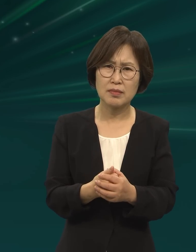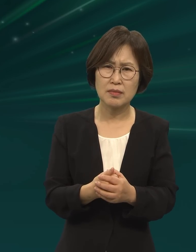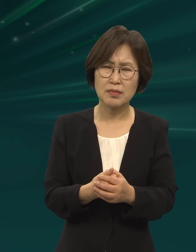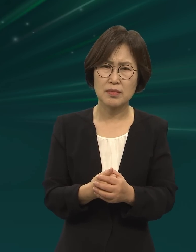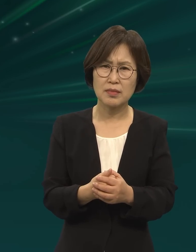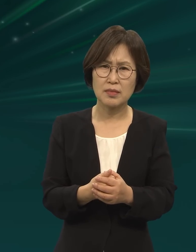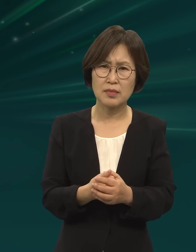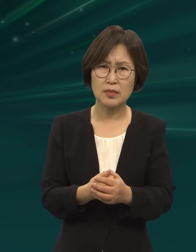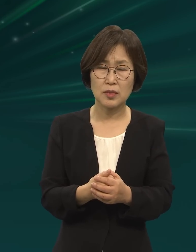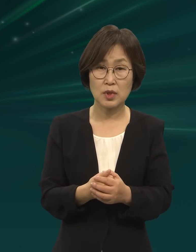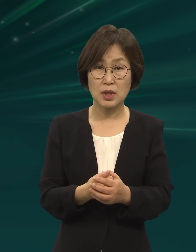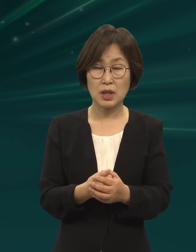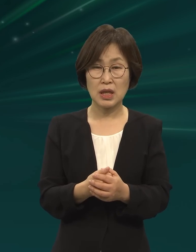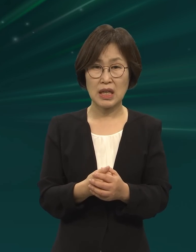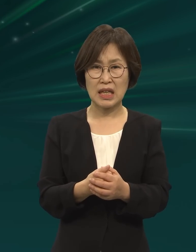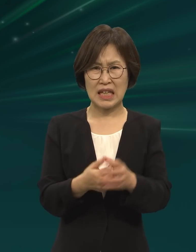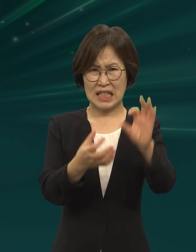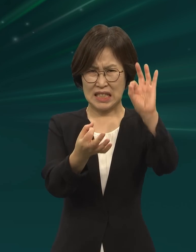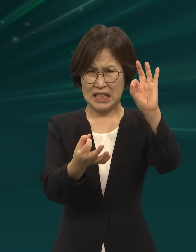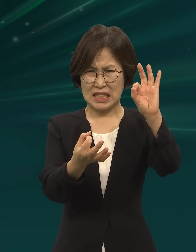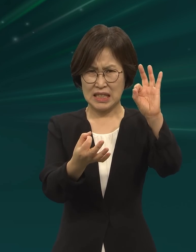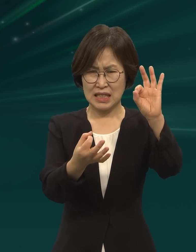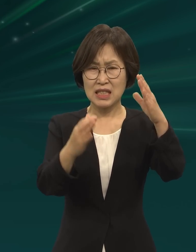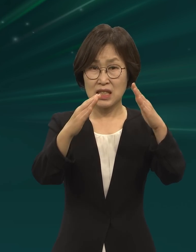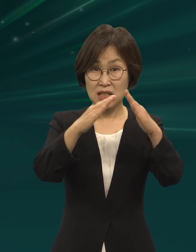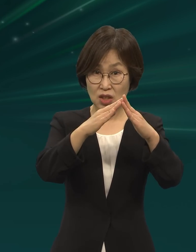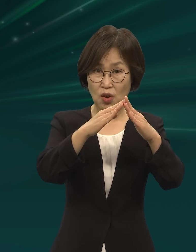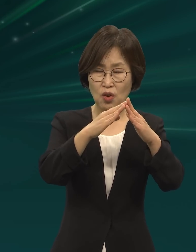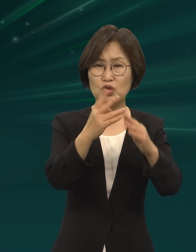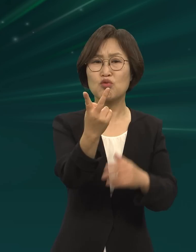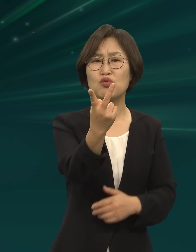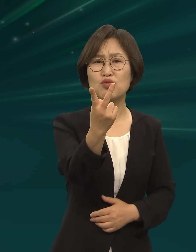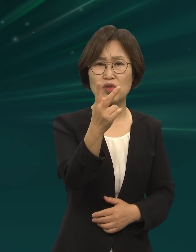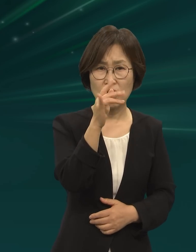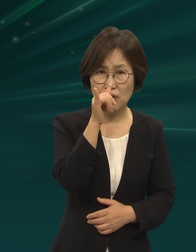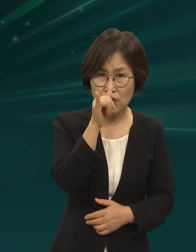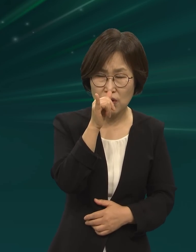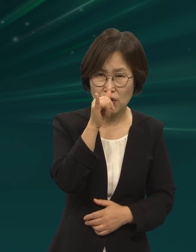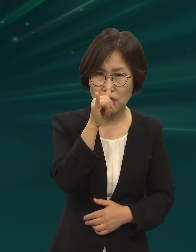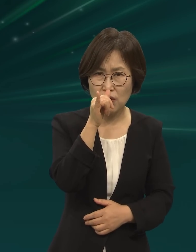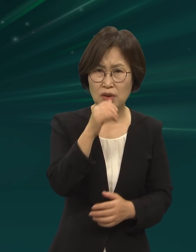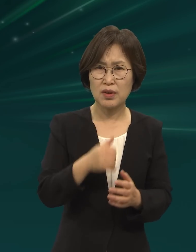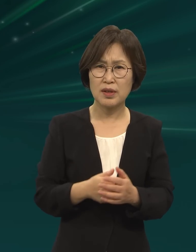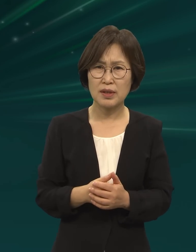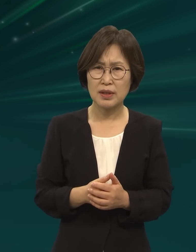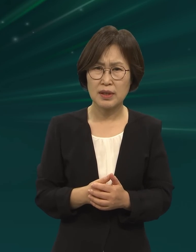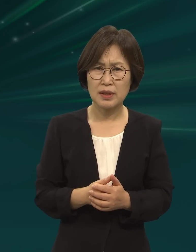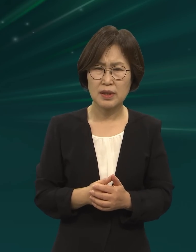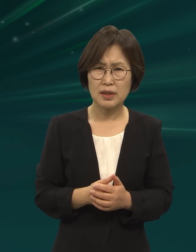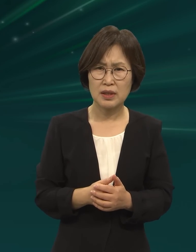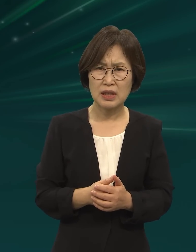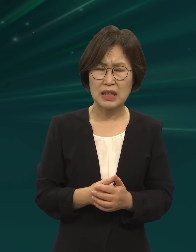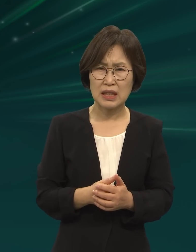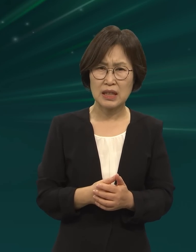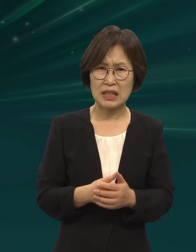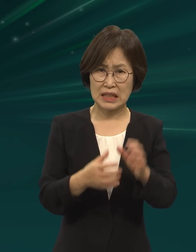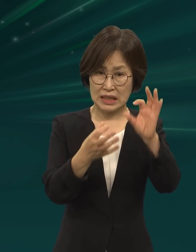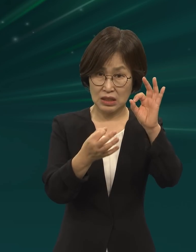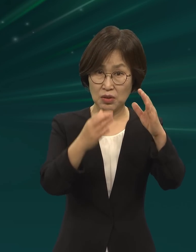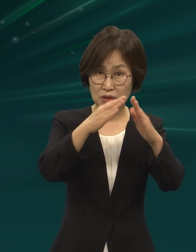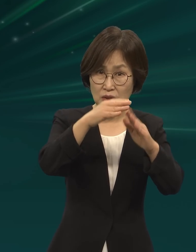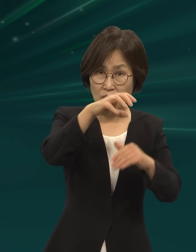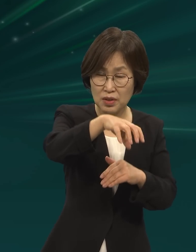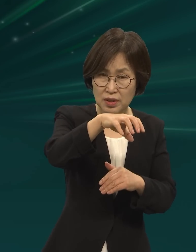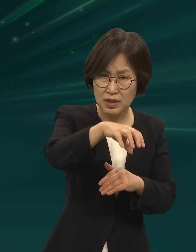지금 여기에 두 성전이 있는데 하나는 다키네스월 칼리 템플 성전입니다. 이